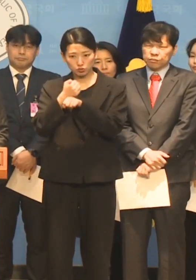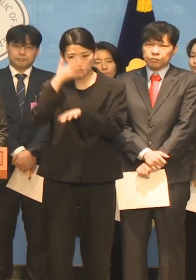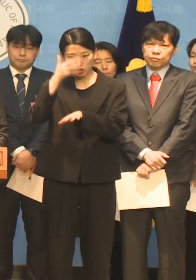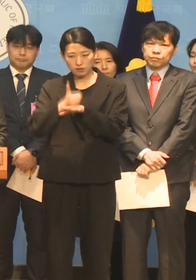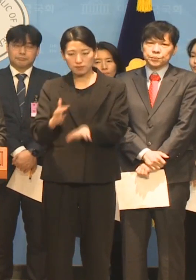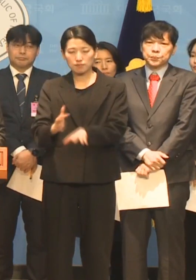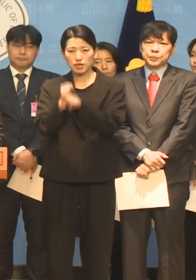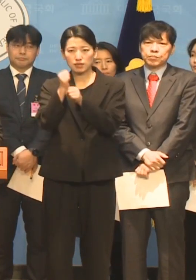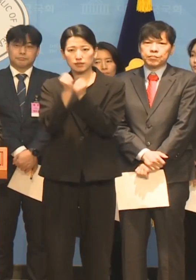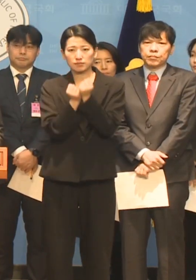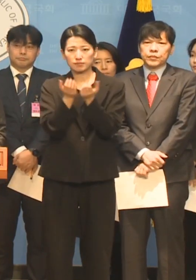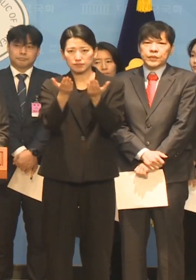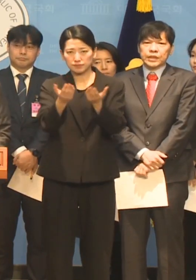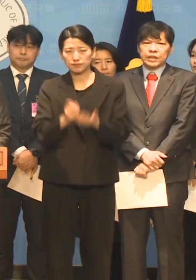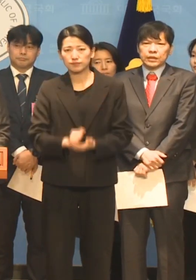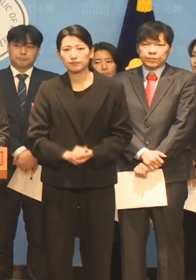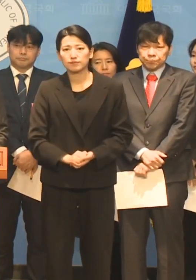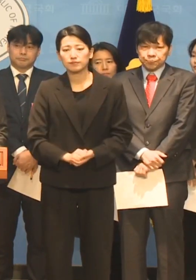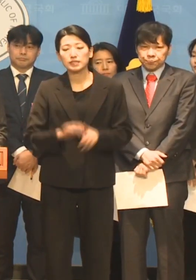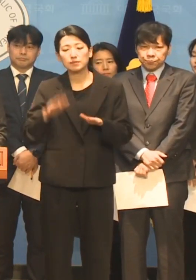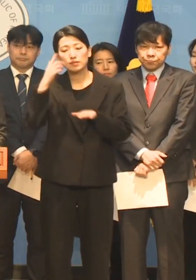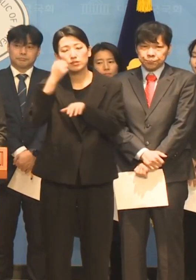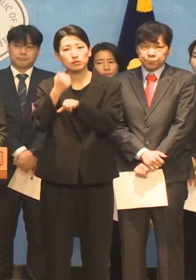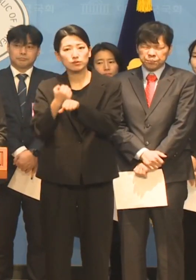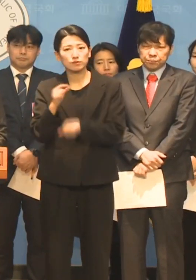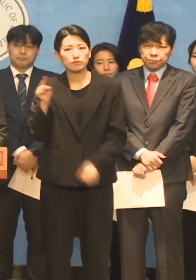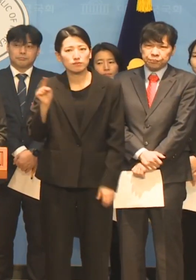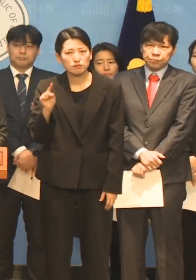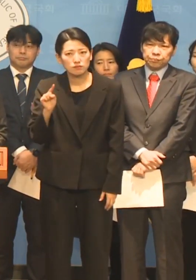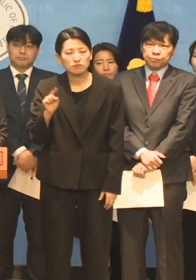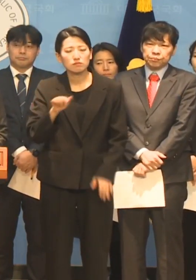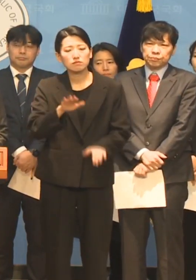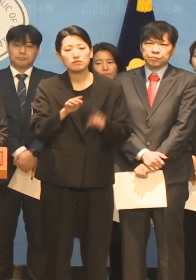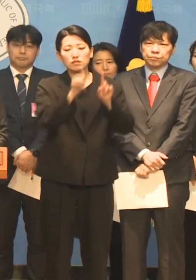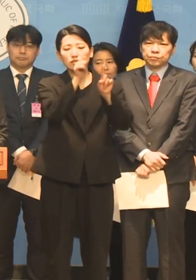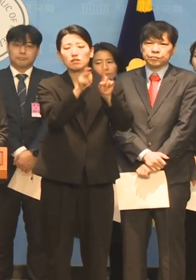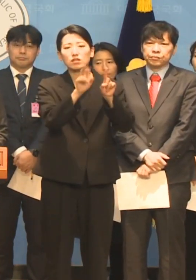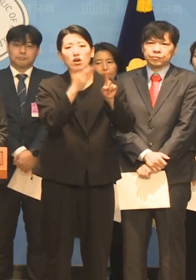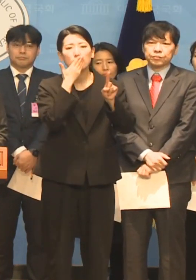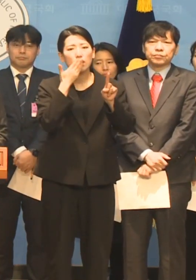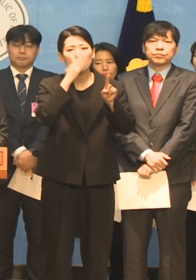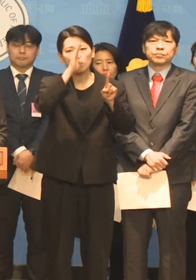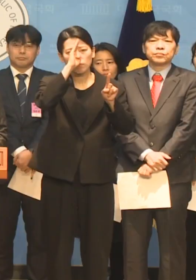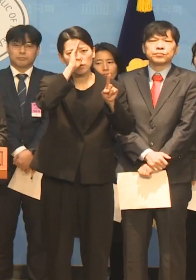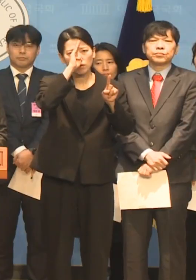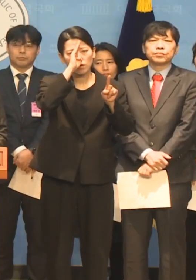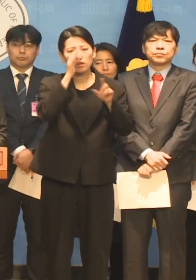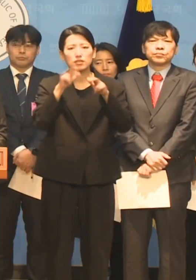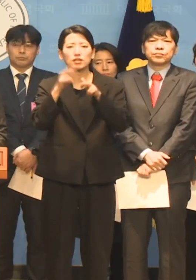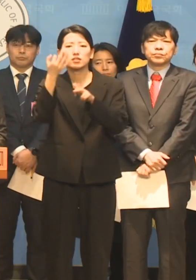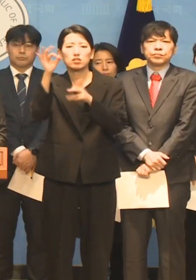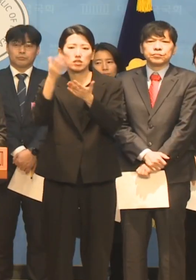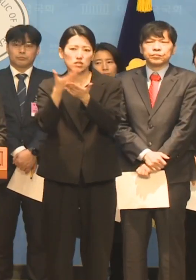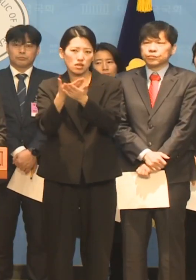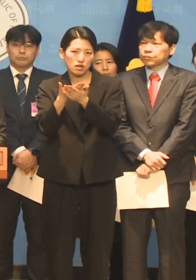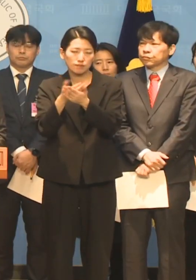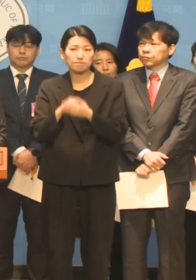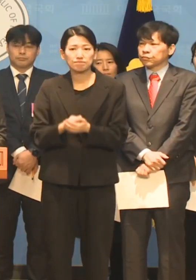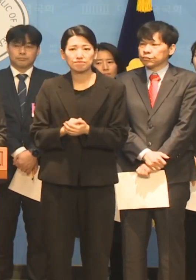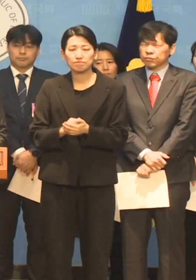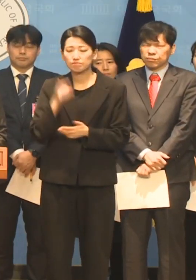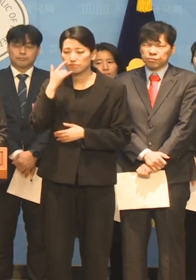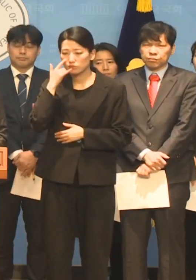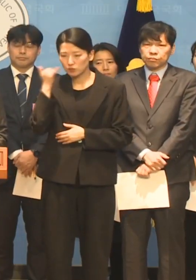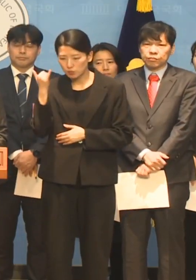말씀드리도록 하겠습니다. 이번 연구는 일형 당뇨병 장애 인정에 대한 연구로 보호자들과 환자들의